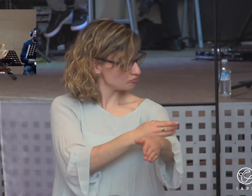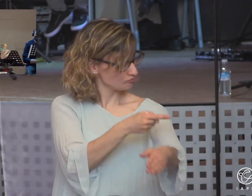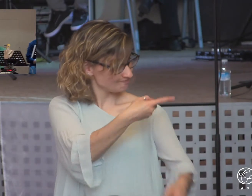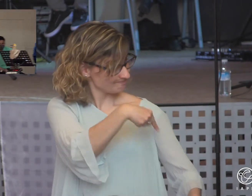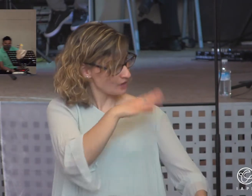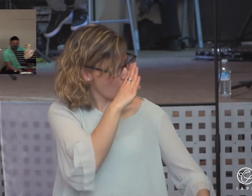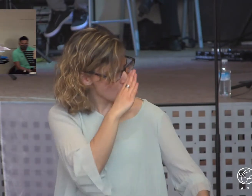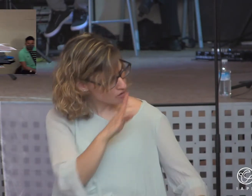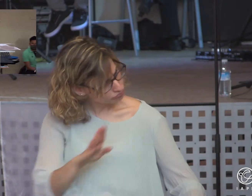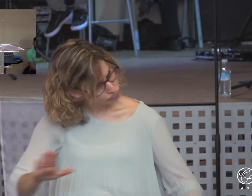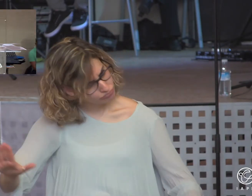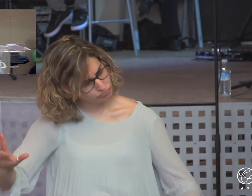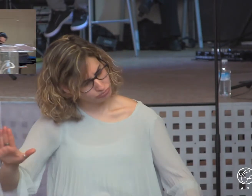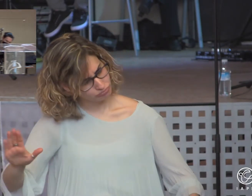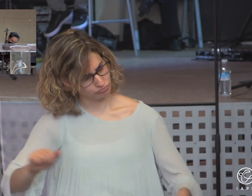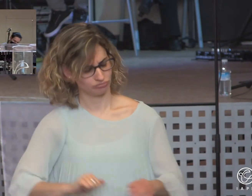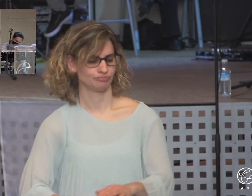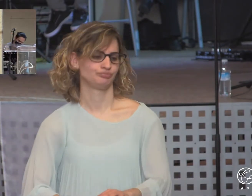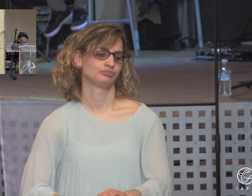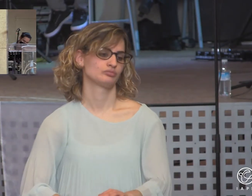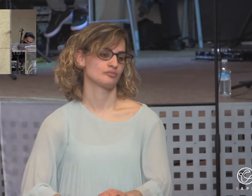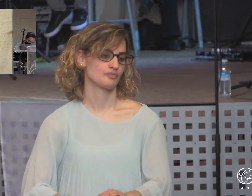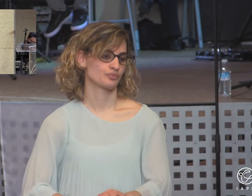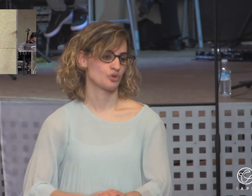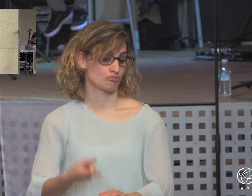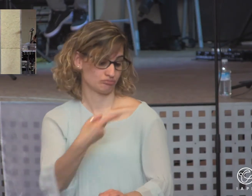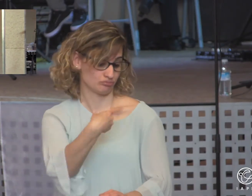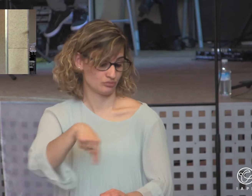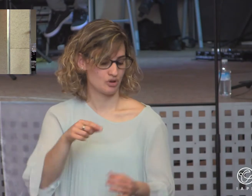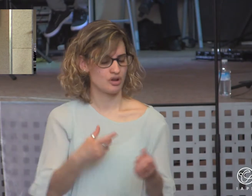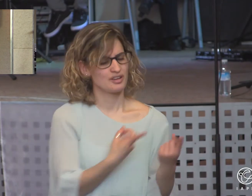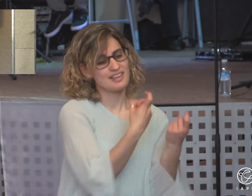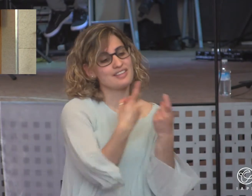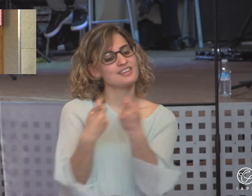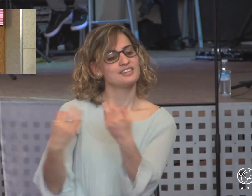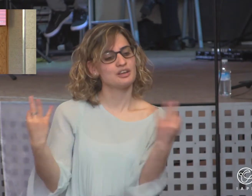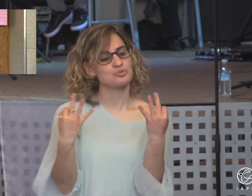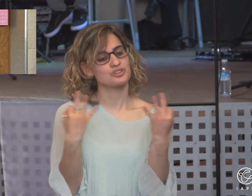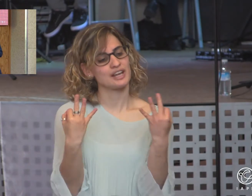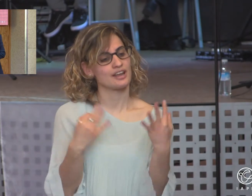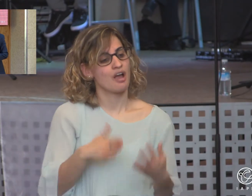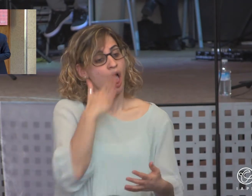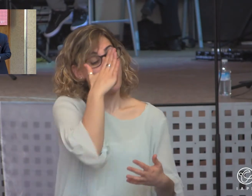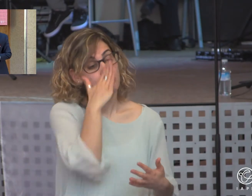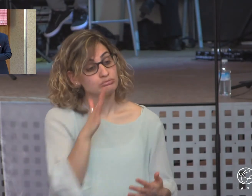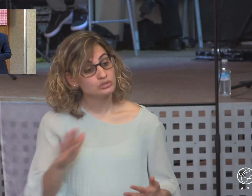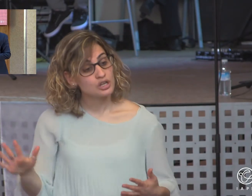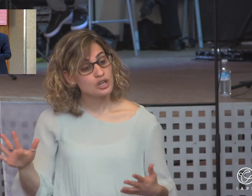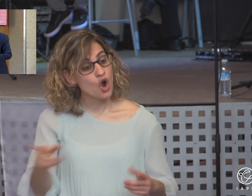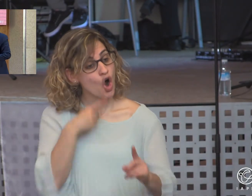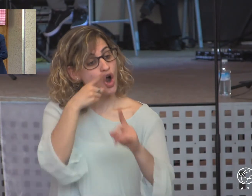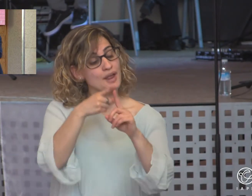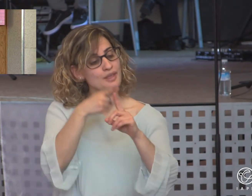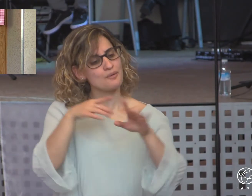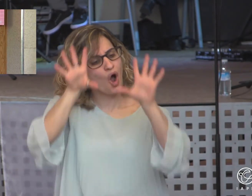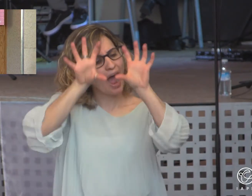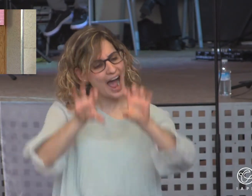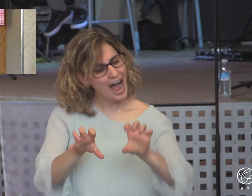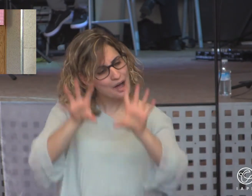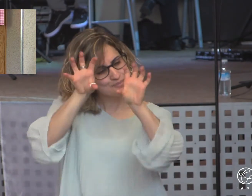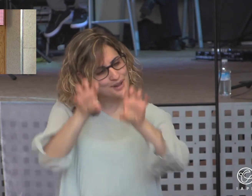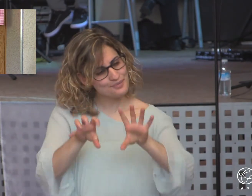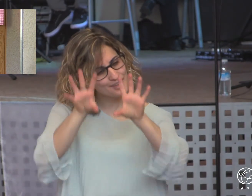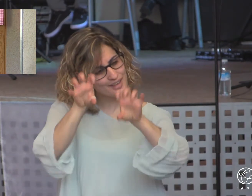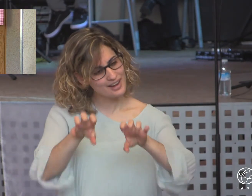Necesitas tener una niñez en la casa de Dios, escuchando y aprendiendo. Si no lo